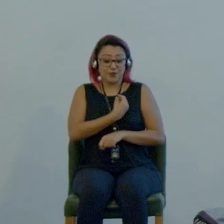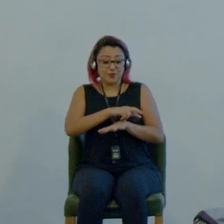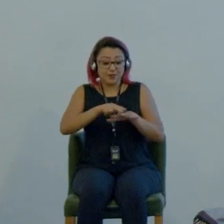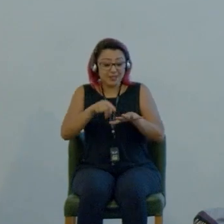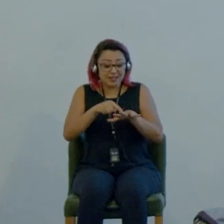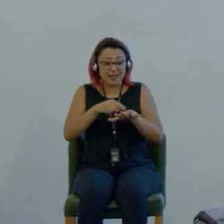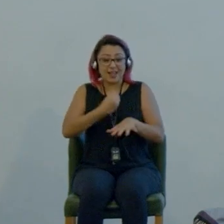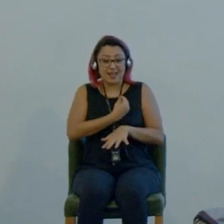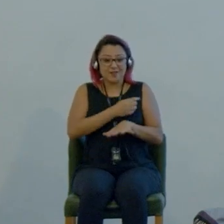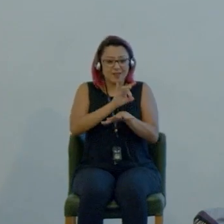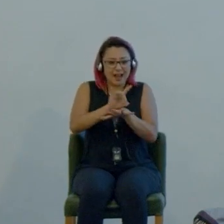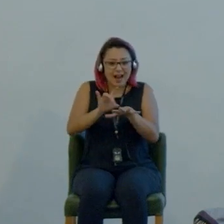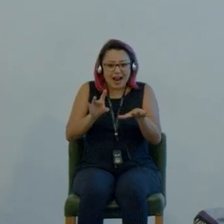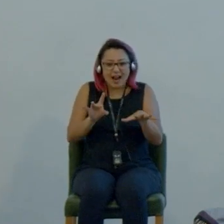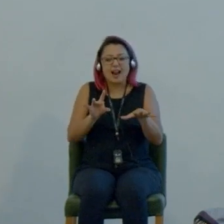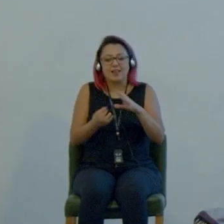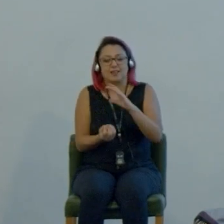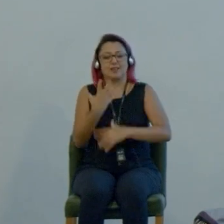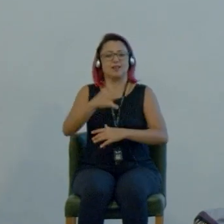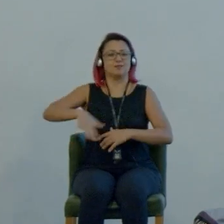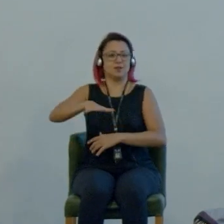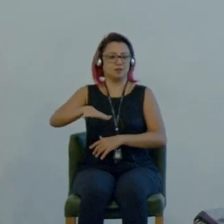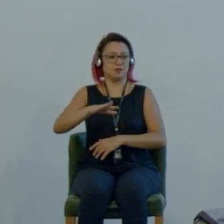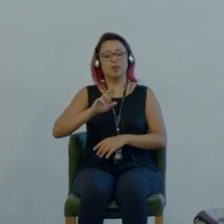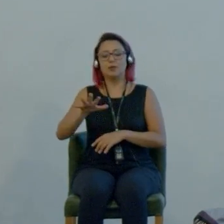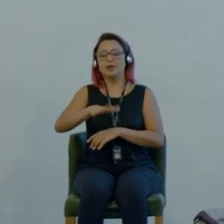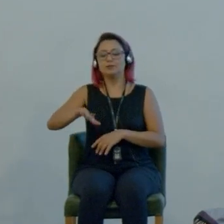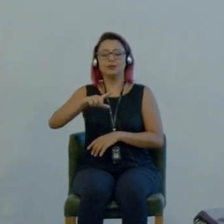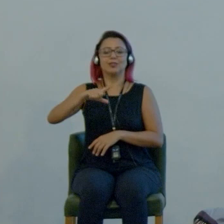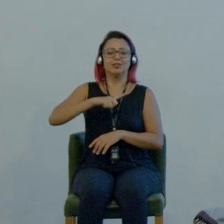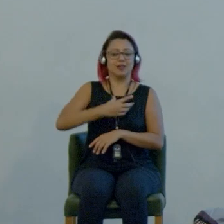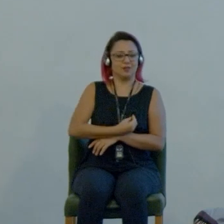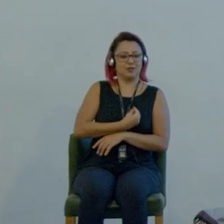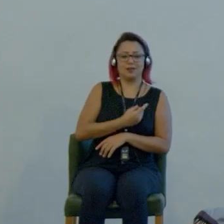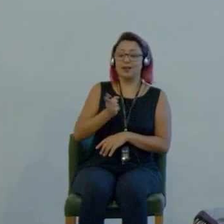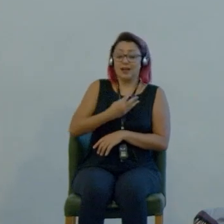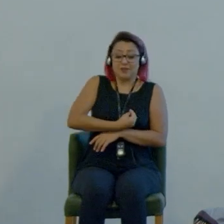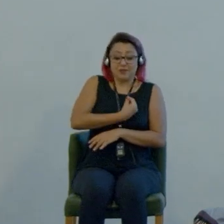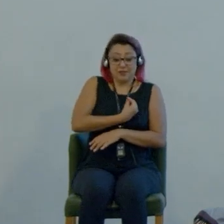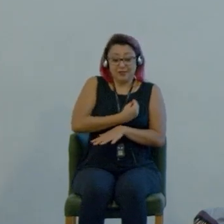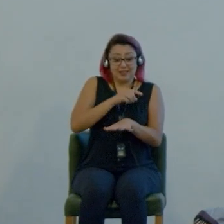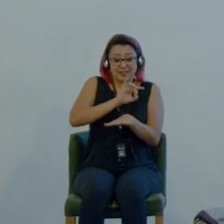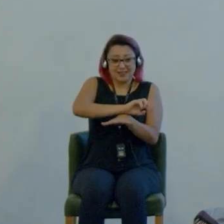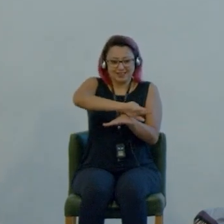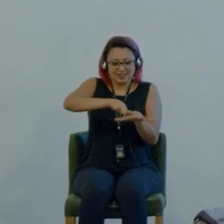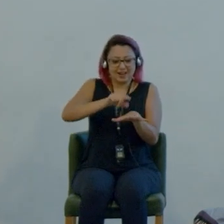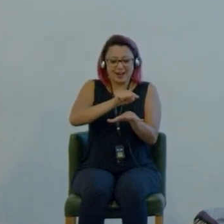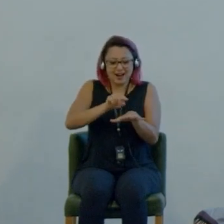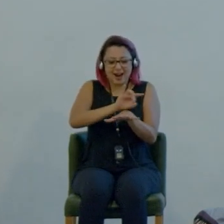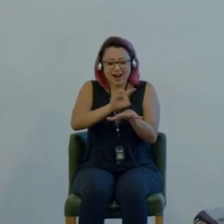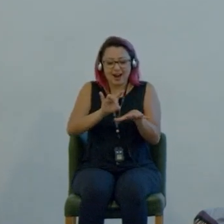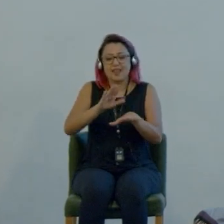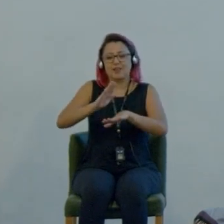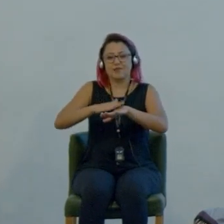là-dessus. L'espace est constamment produit. C'est ce que nous apprend la biologie moléculaire, c'est la biologie, oui, la biologie, c'est ce que nous apprend